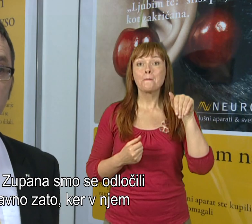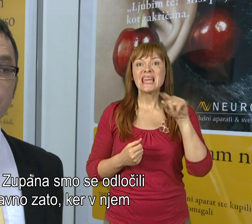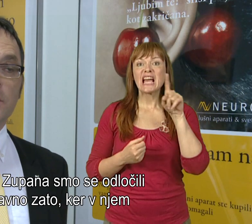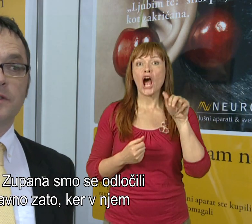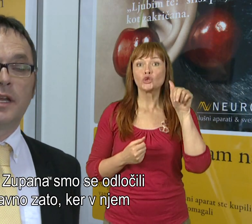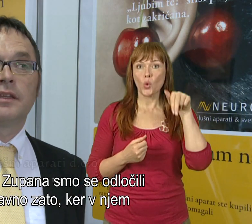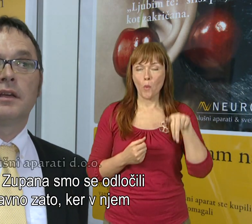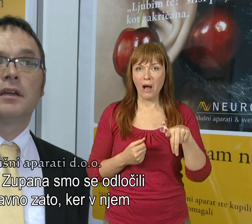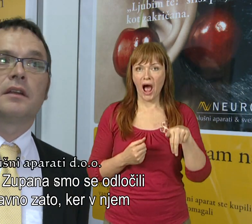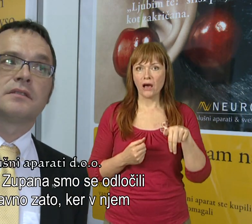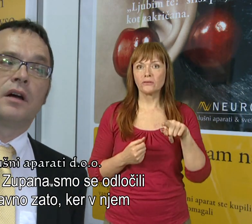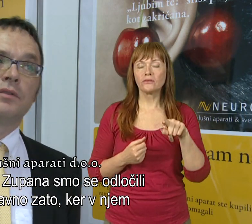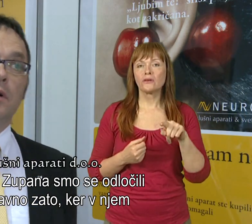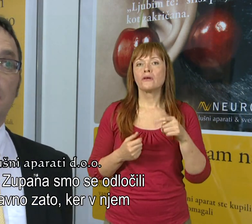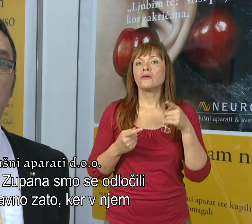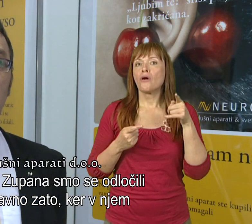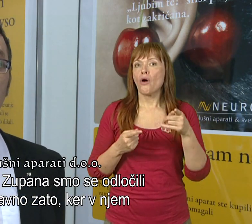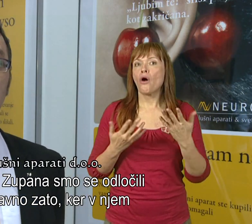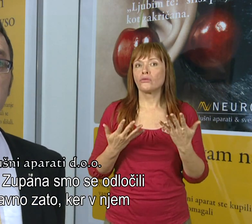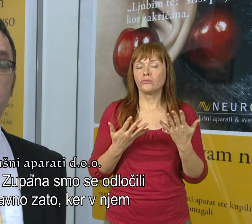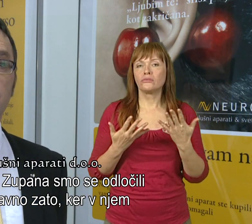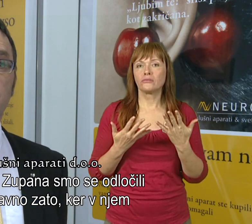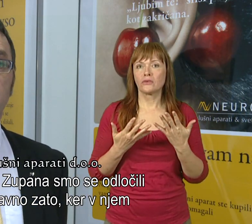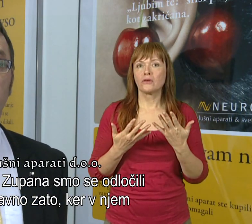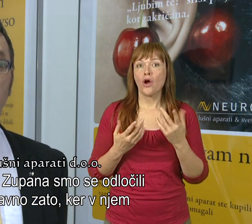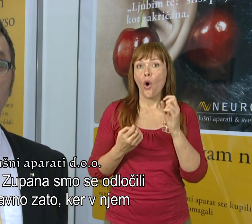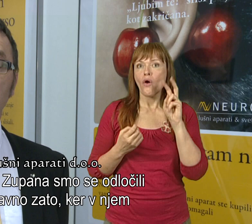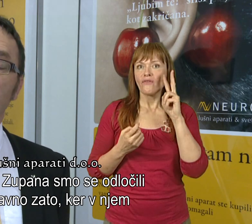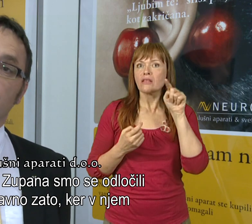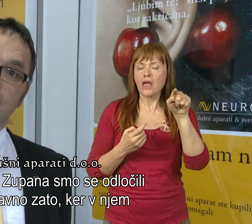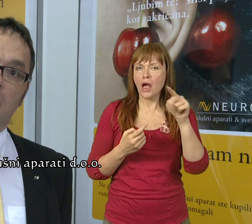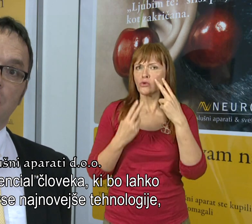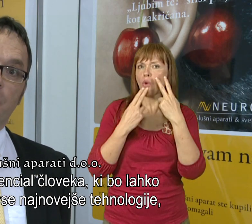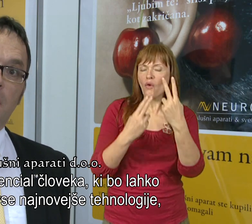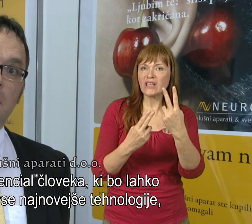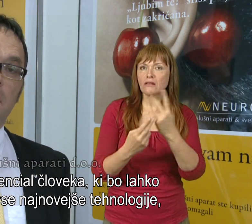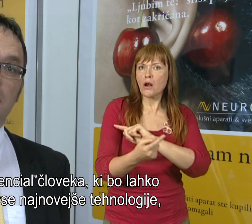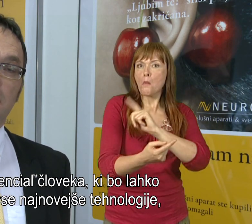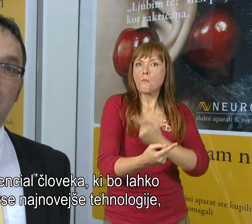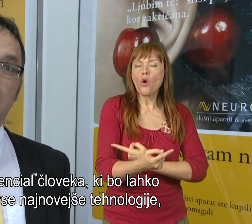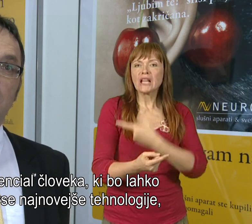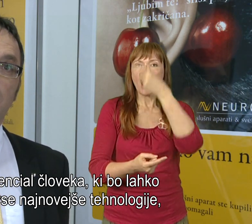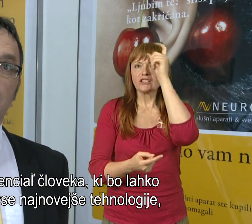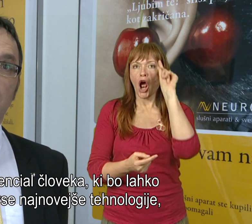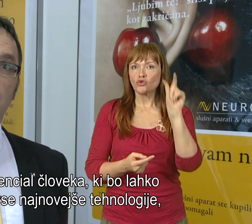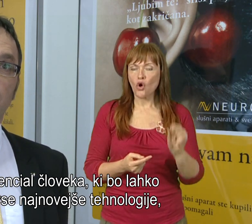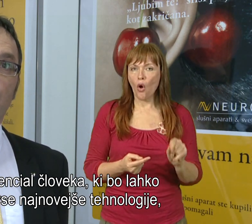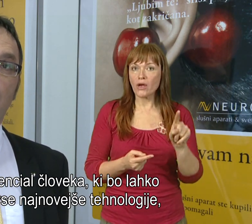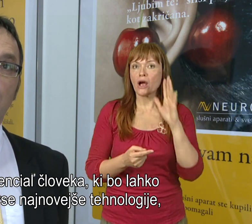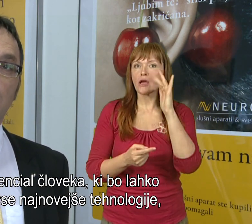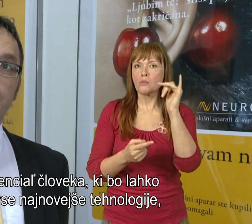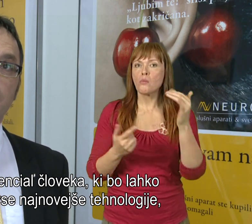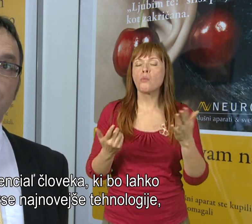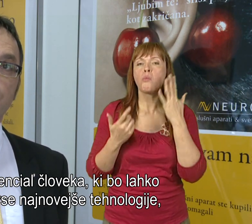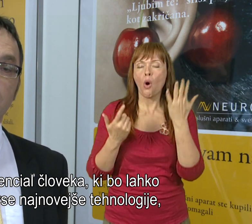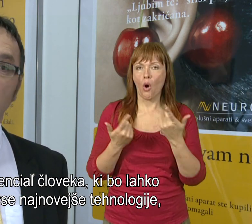Miha Zupan smo se odločili zaradi tega, ker enostavno smo v njemu vidimo potencial človeka, ki bo